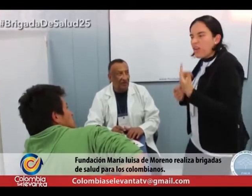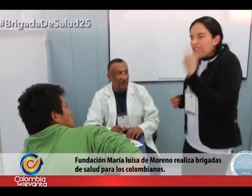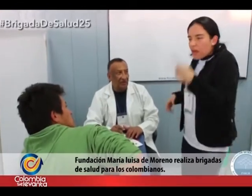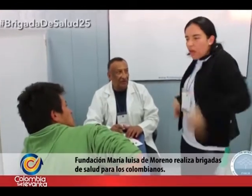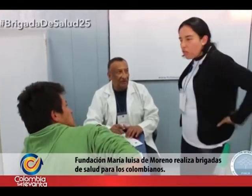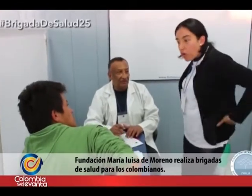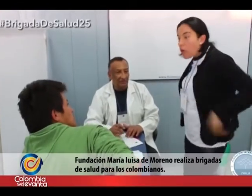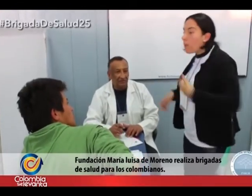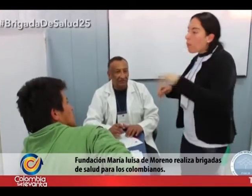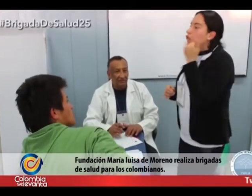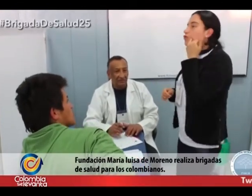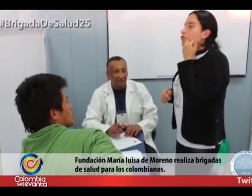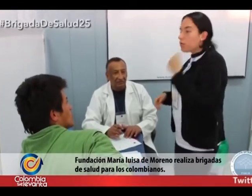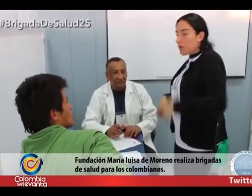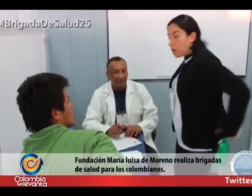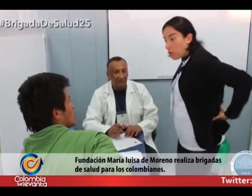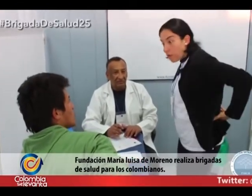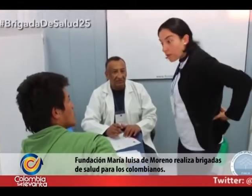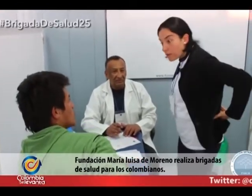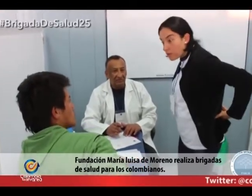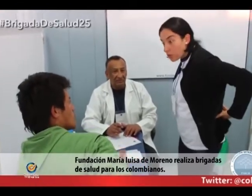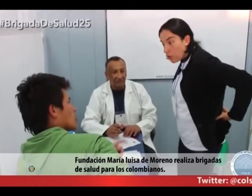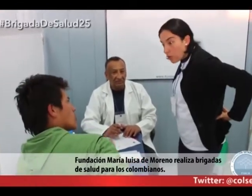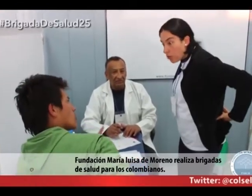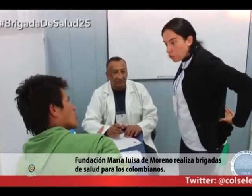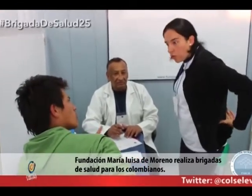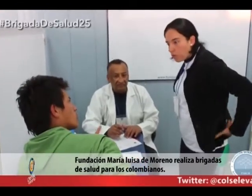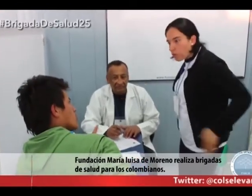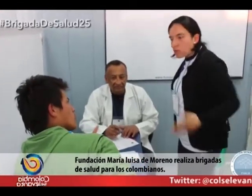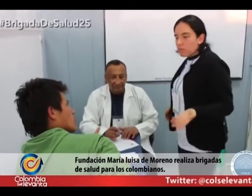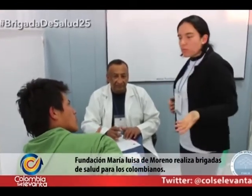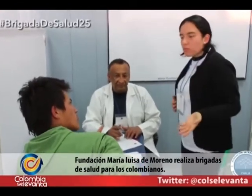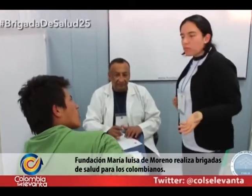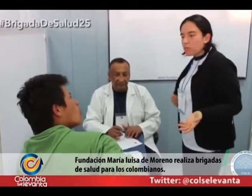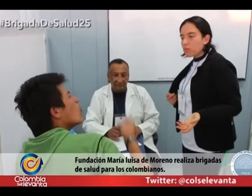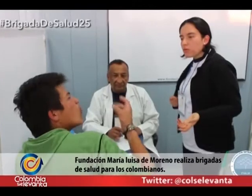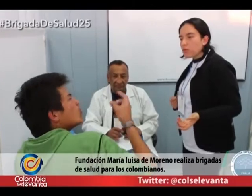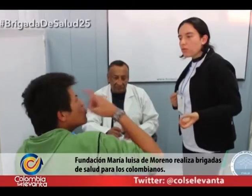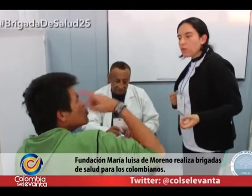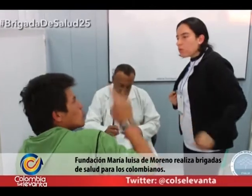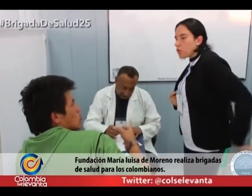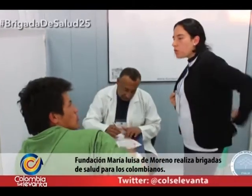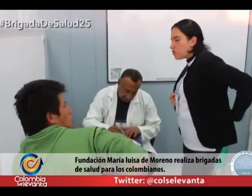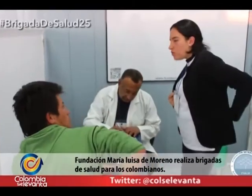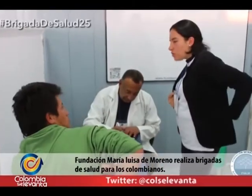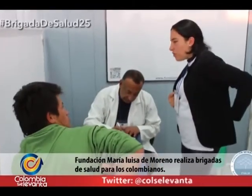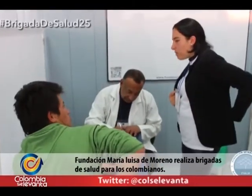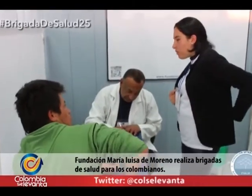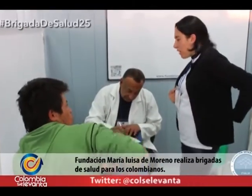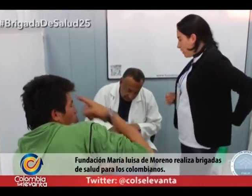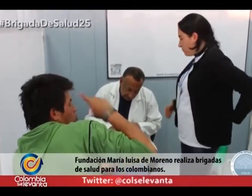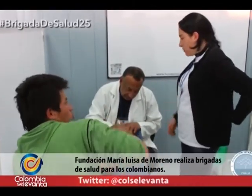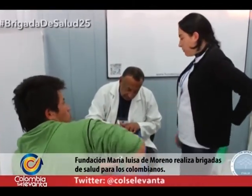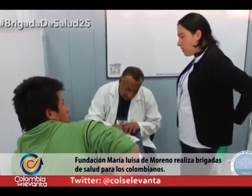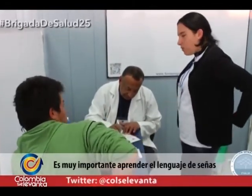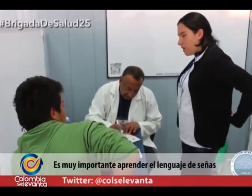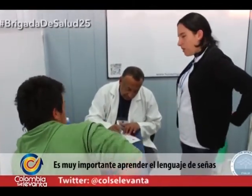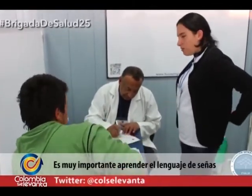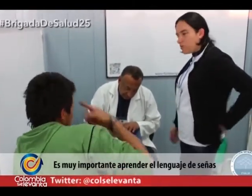Brigada, y ellos manifiestan siempre que es muy importante que haya una persona que les interprete, porque no siempre las